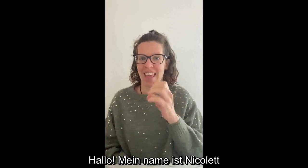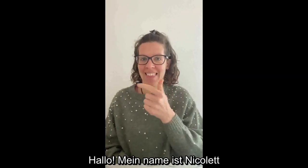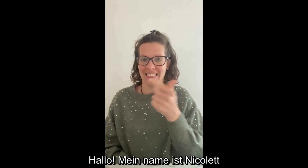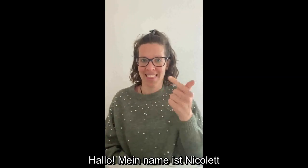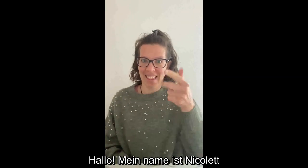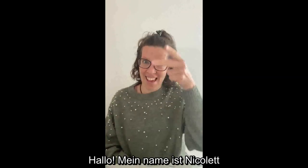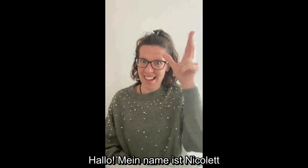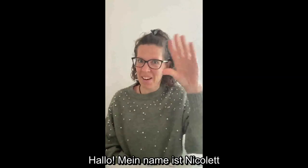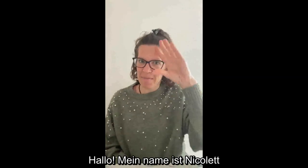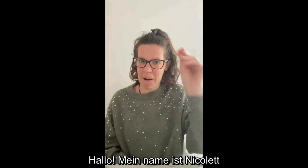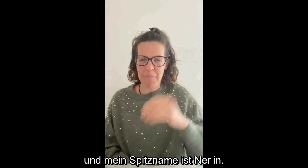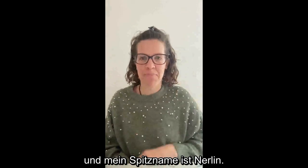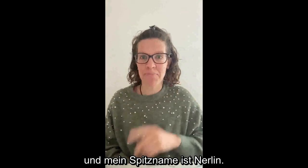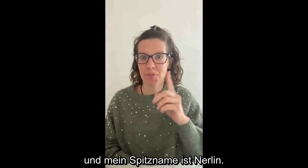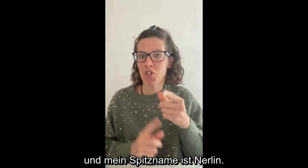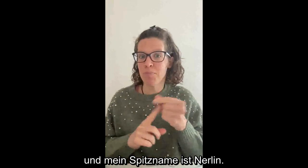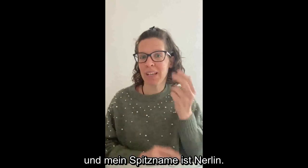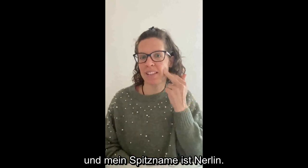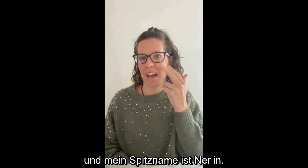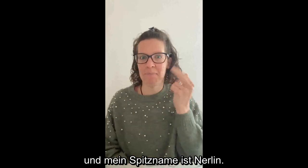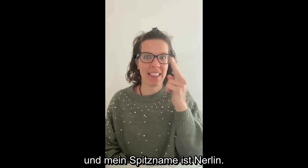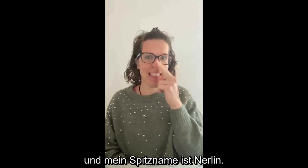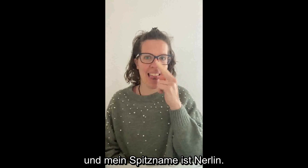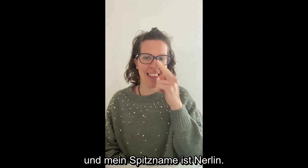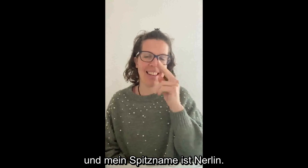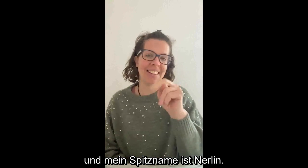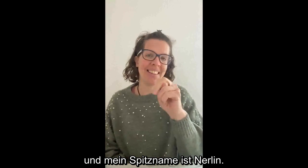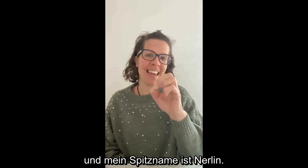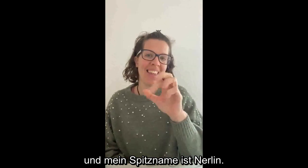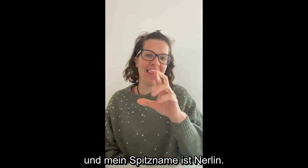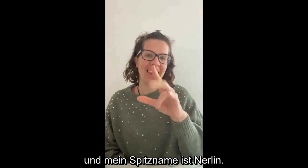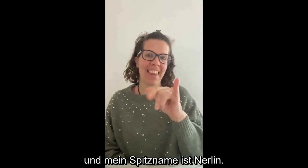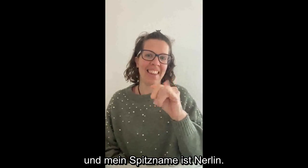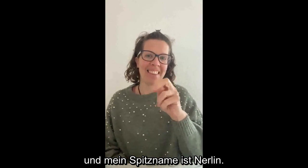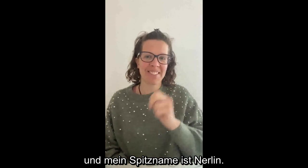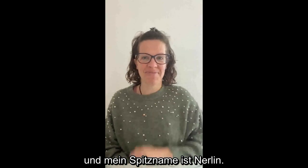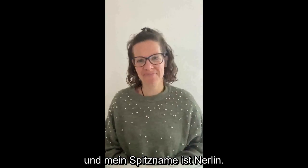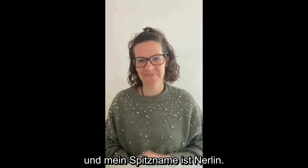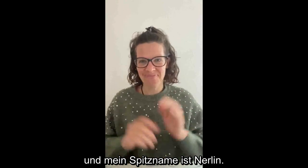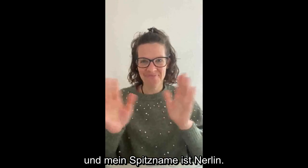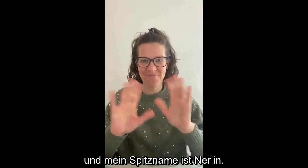Hallo mein Name ist Nicolette Herrmann und mein Spitzname ist Merlin